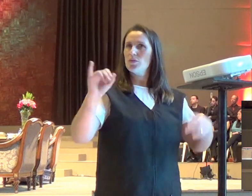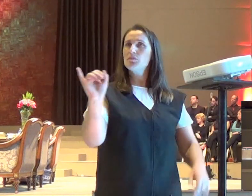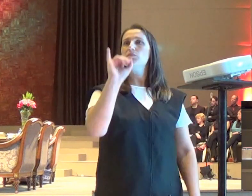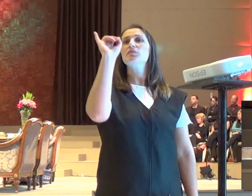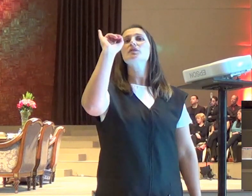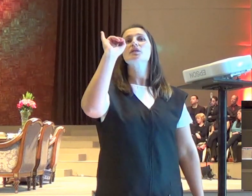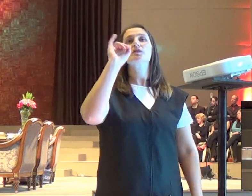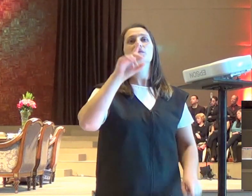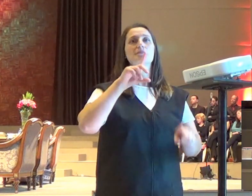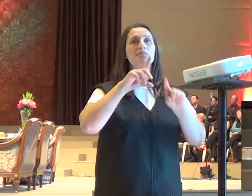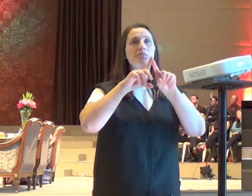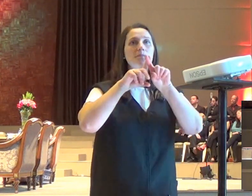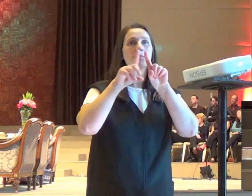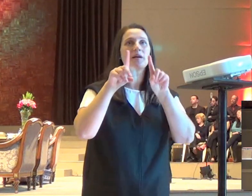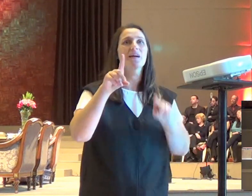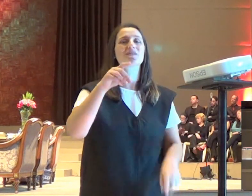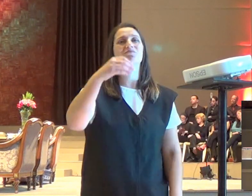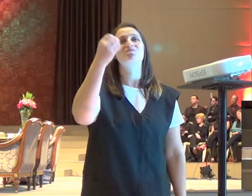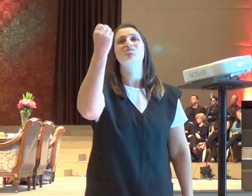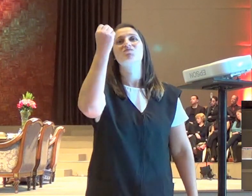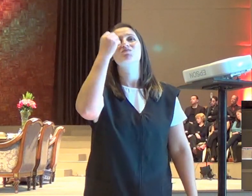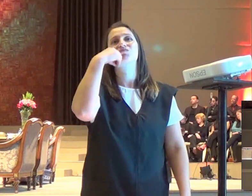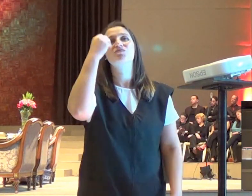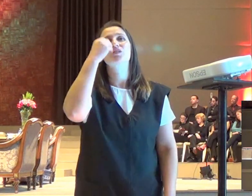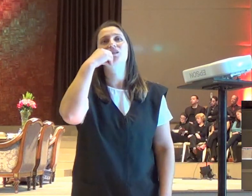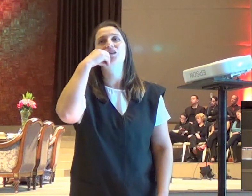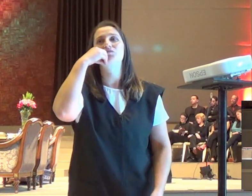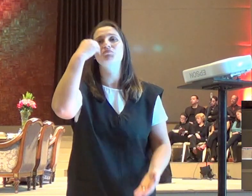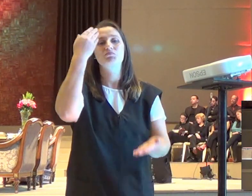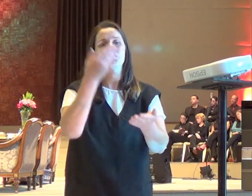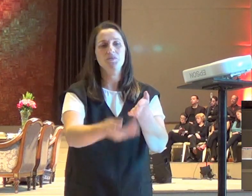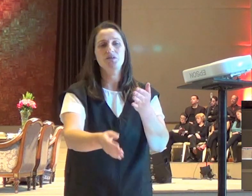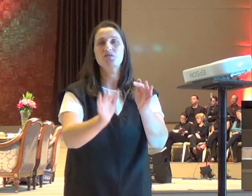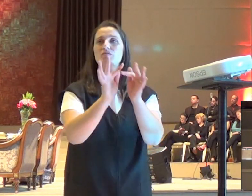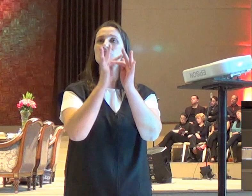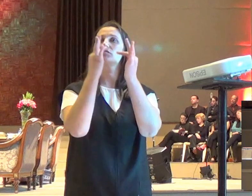se tem um homem fracassado em termos de família Davi,